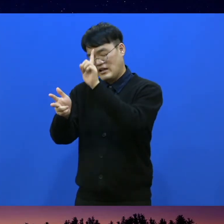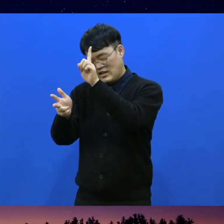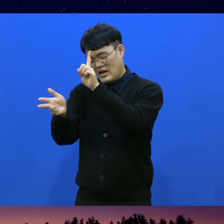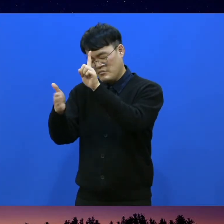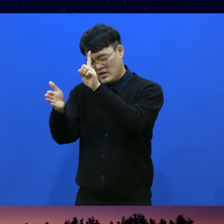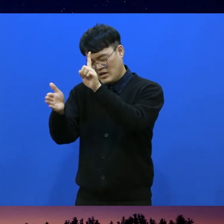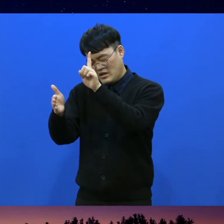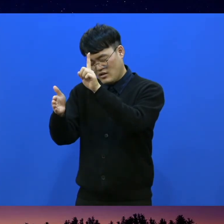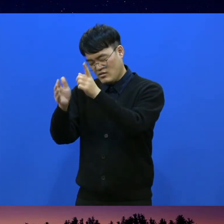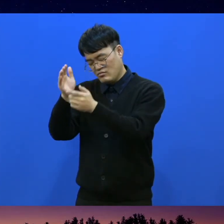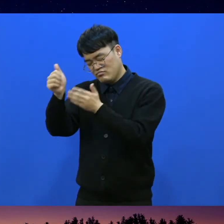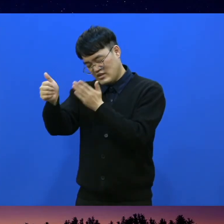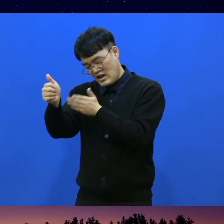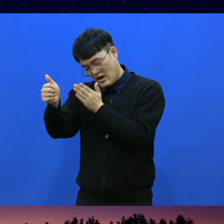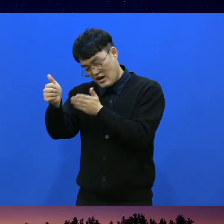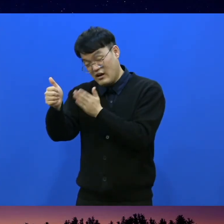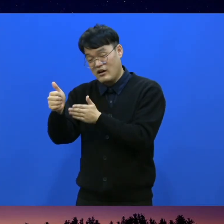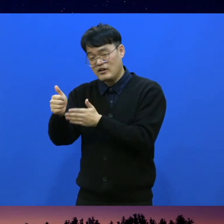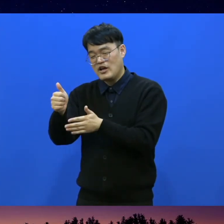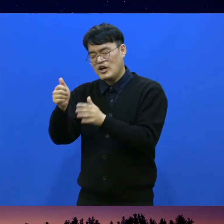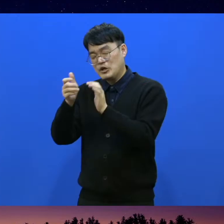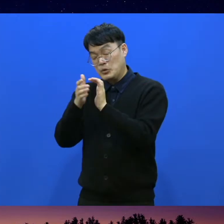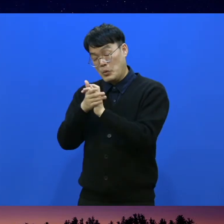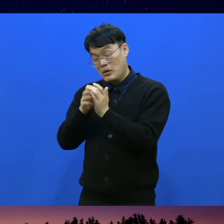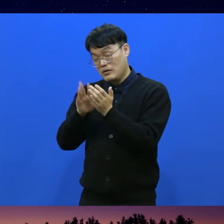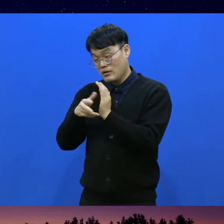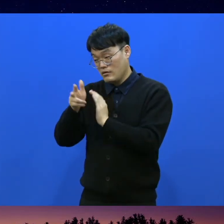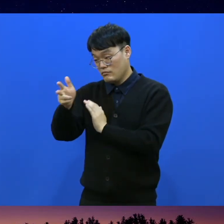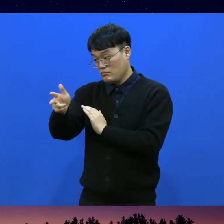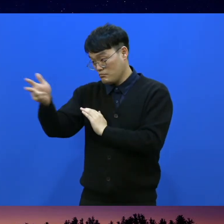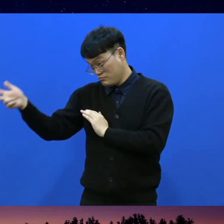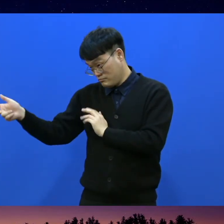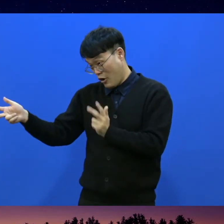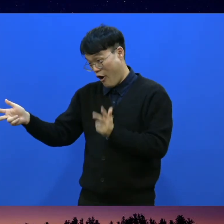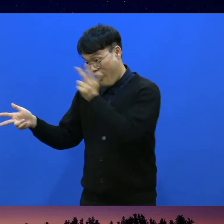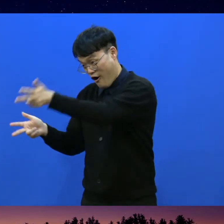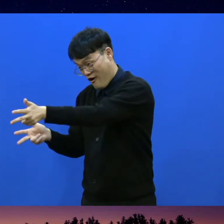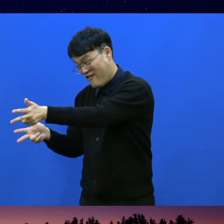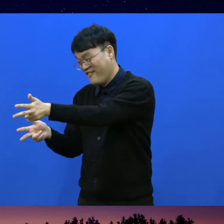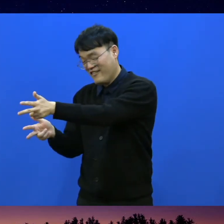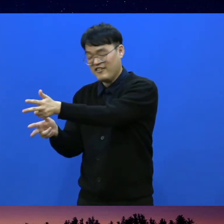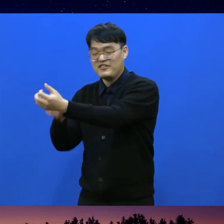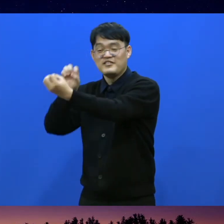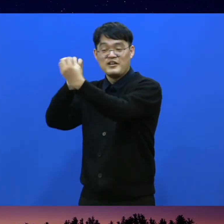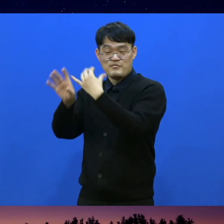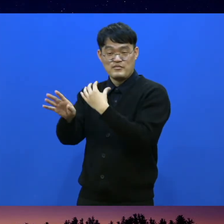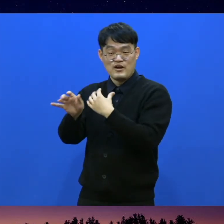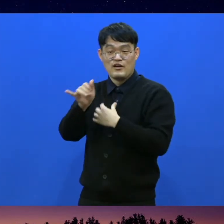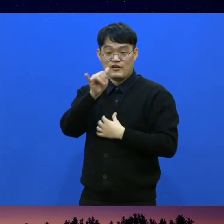그거 꽉 찼는데 한 대가 나가. 갖다 대.